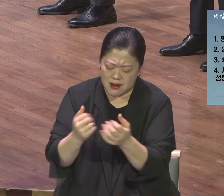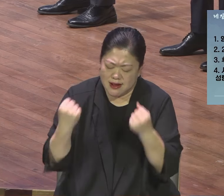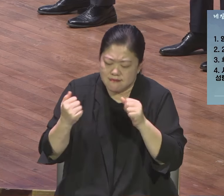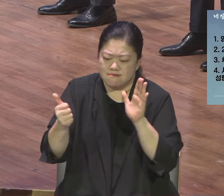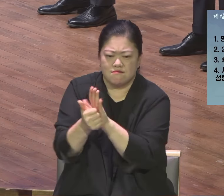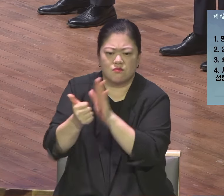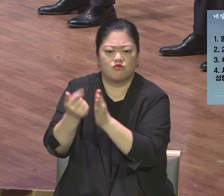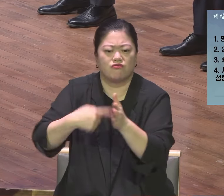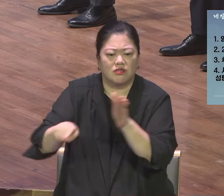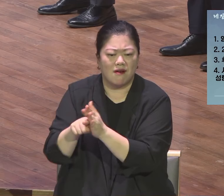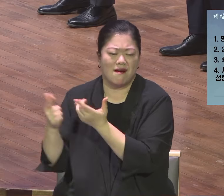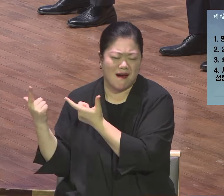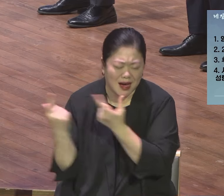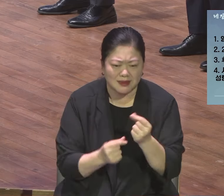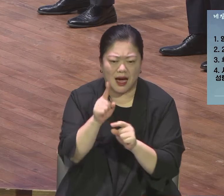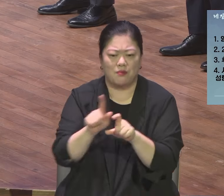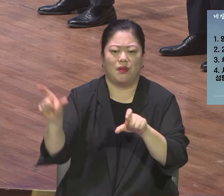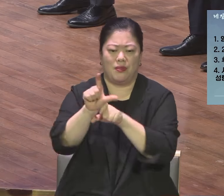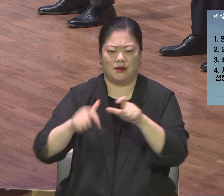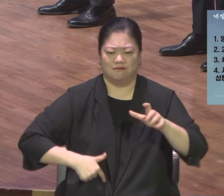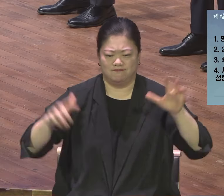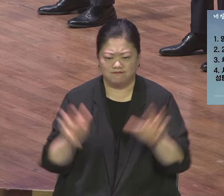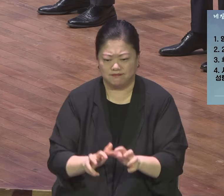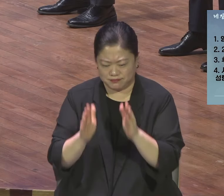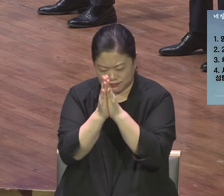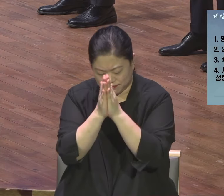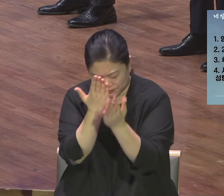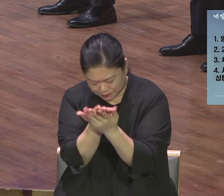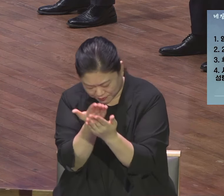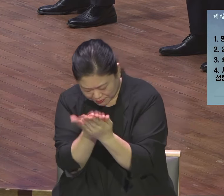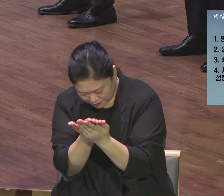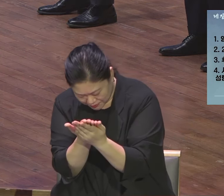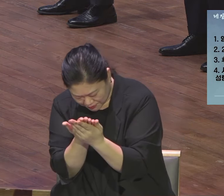시간 주여 외치며 기도하겠습니다. 주여!